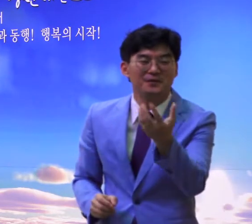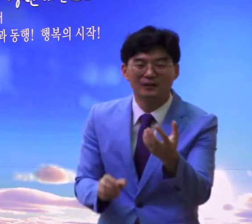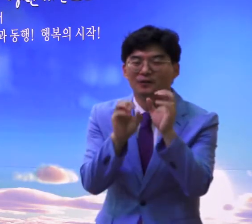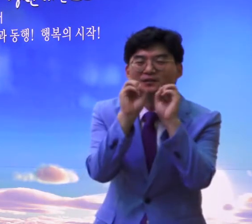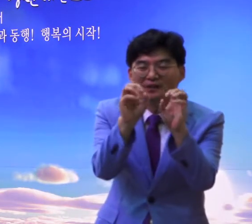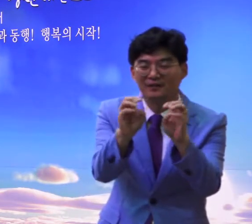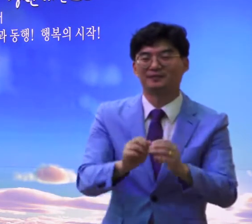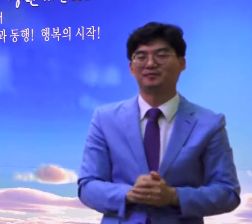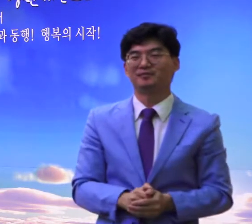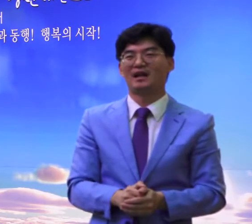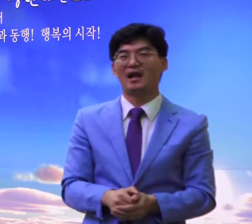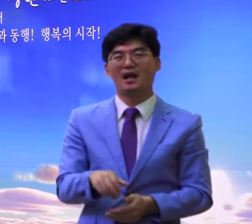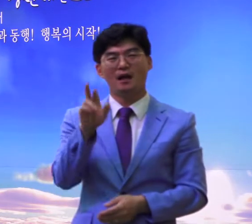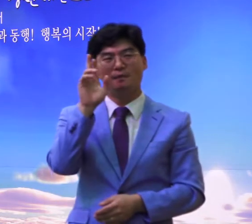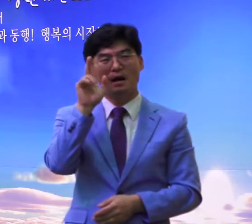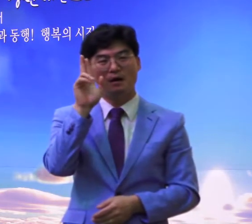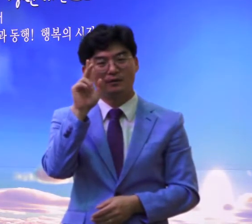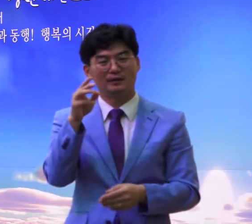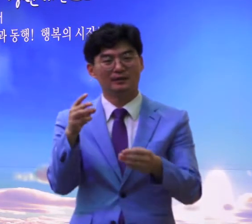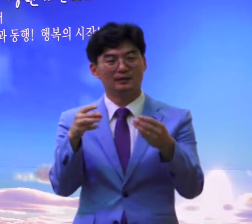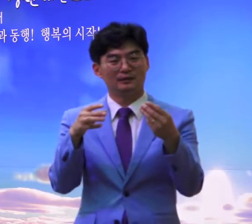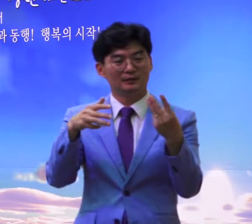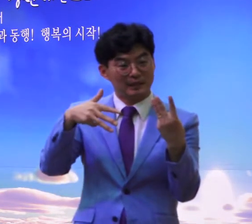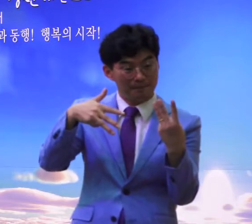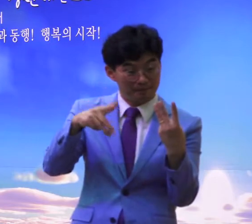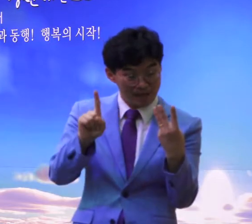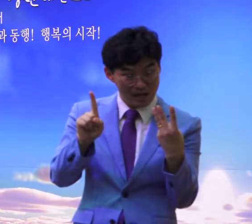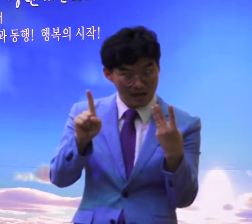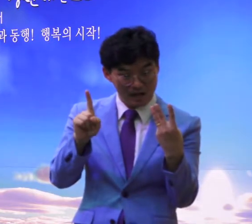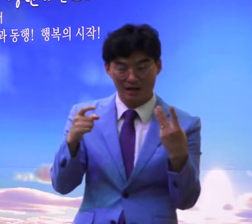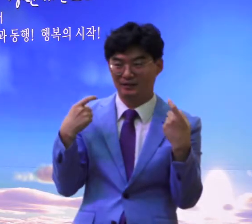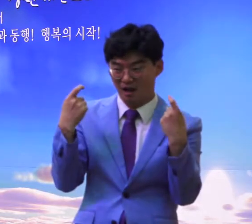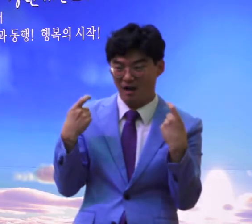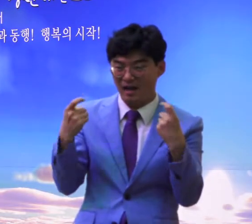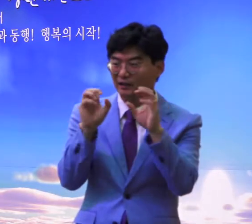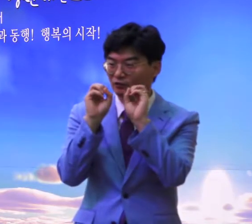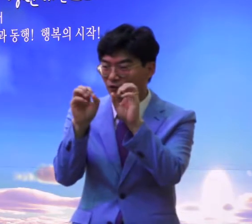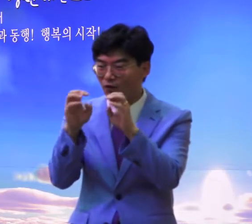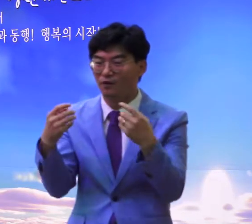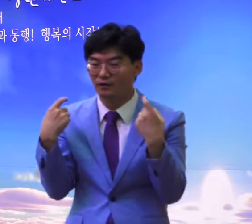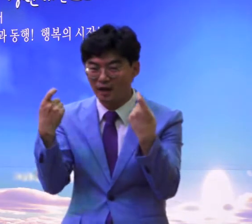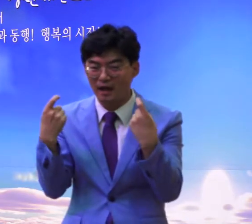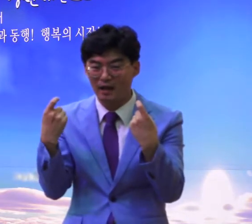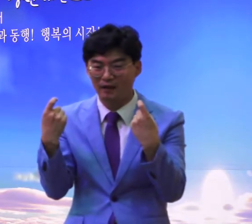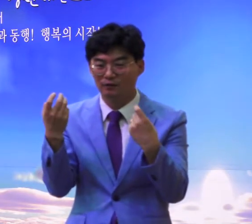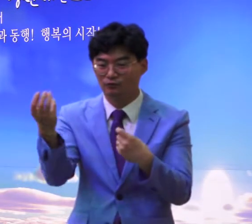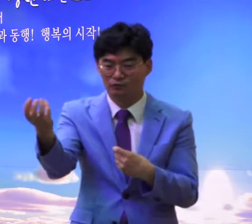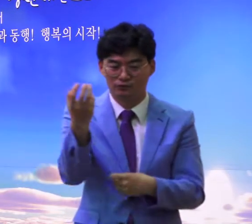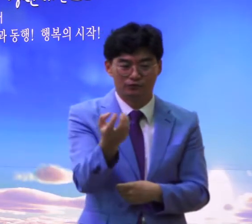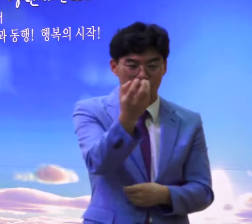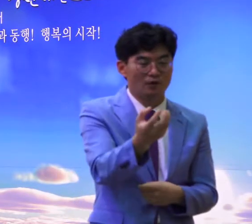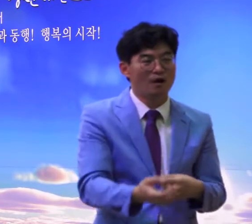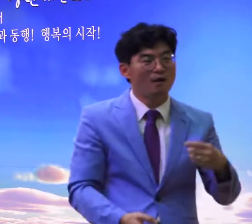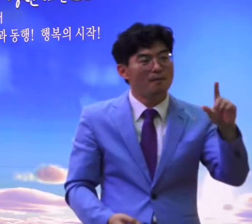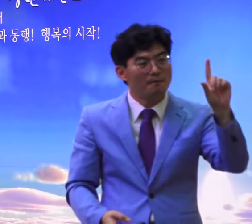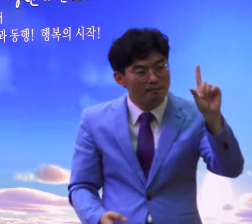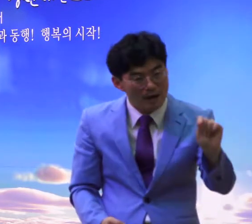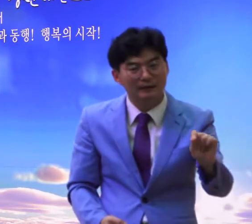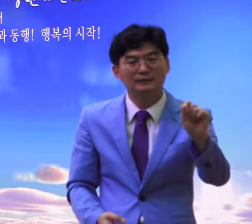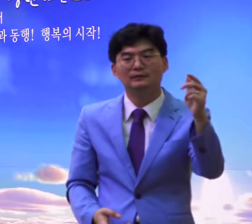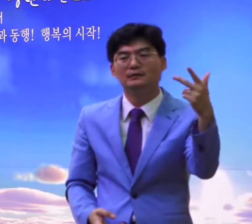바울이 걸었던 3차에 걸쳐 했던 그 전도의 여행의 그 여정이 17,000km 정도